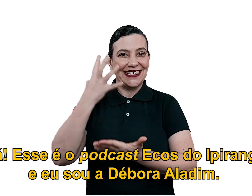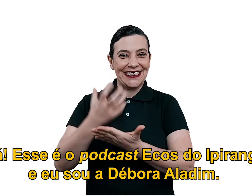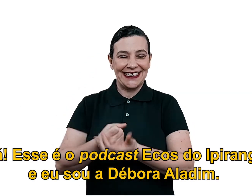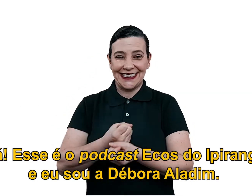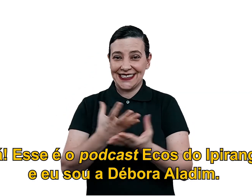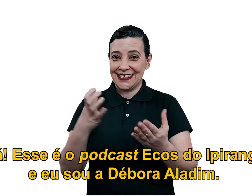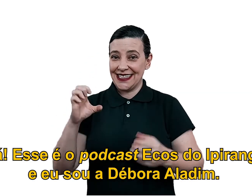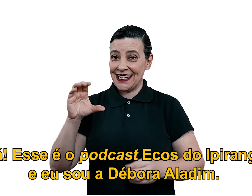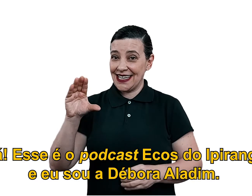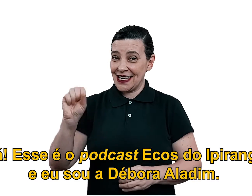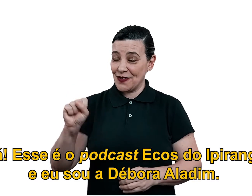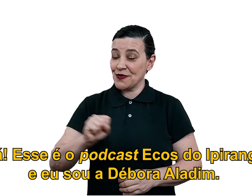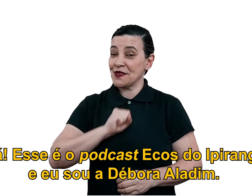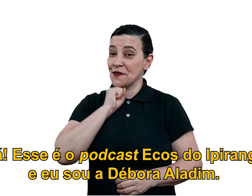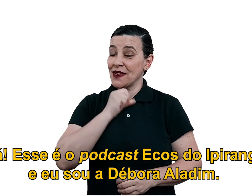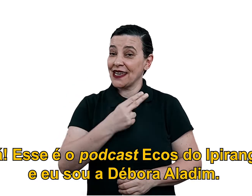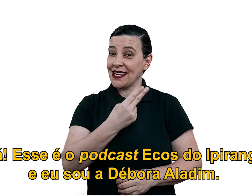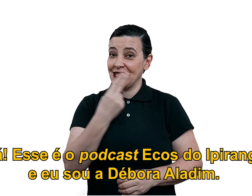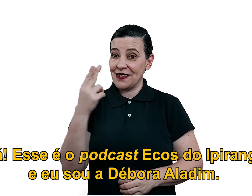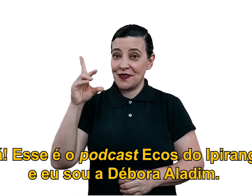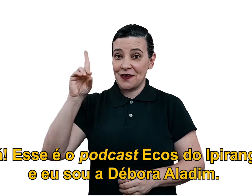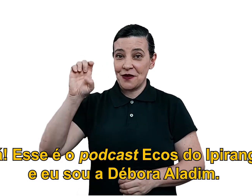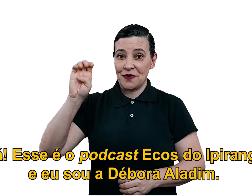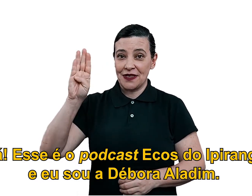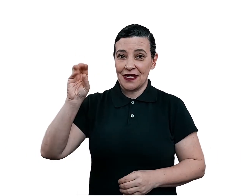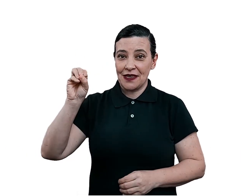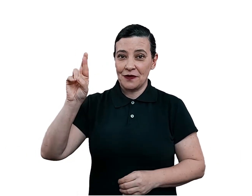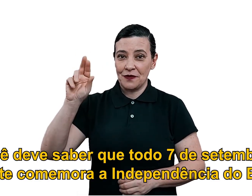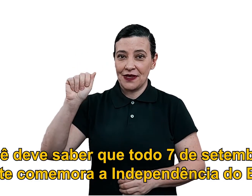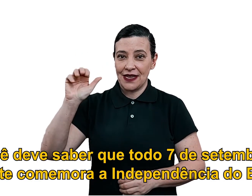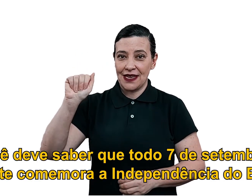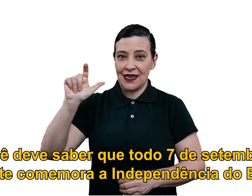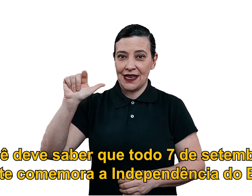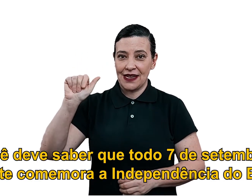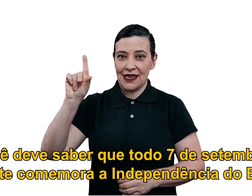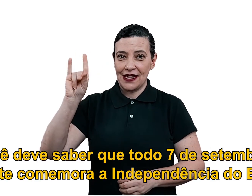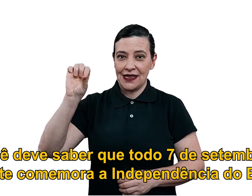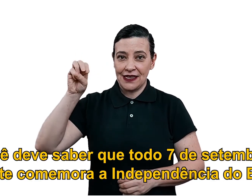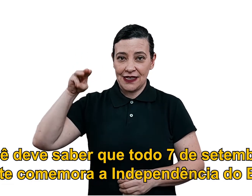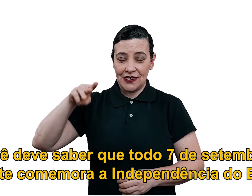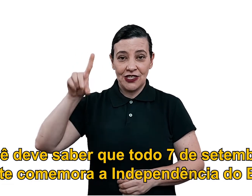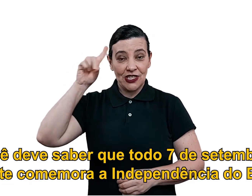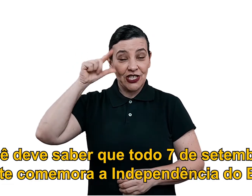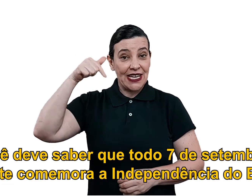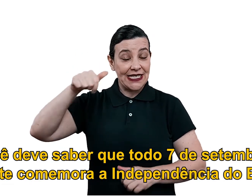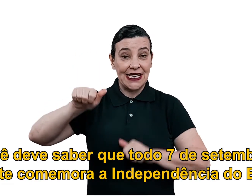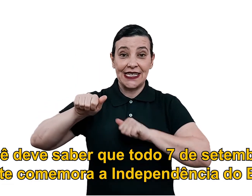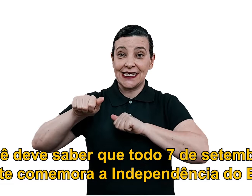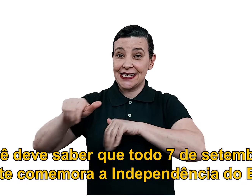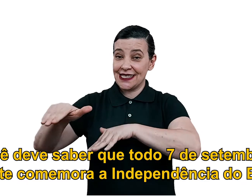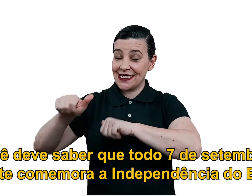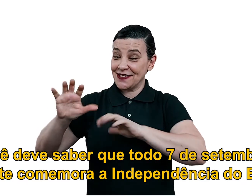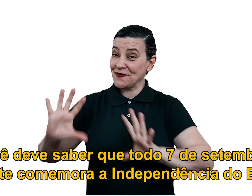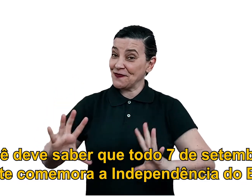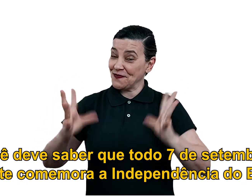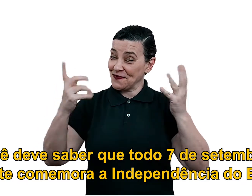Esse é o podcast Ecos do Ipiranga e eu sou a Débora Ladim. Você deve saber que todo 7 de setembro a gente comemora a independência do